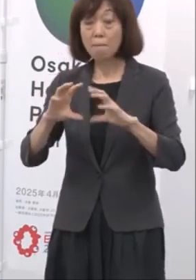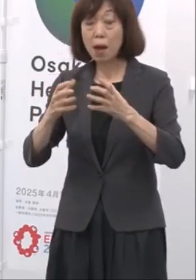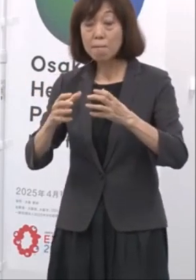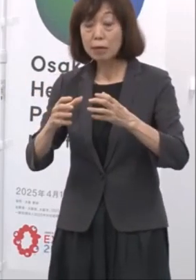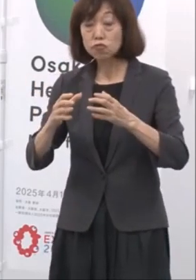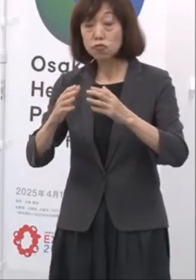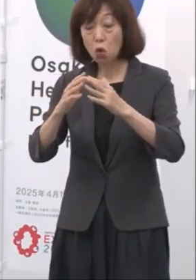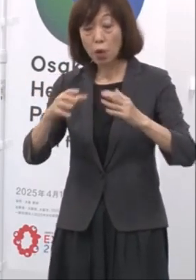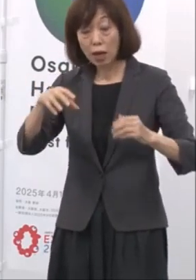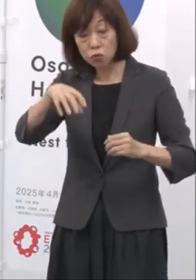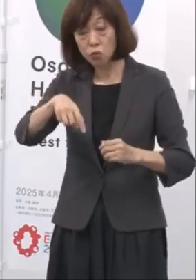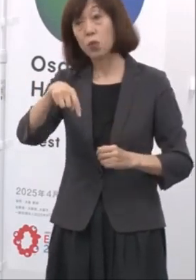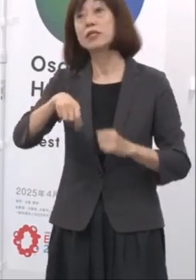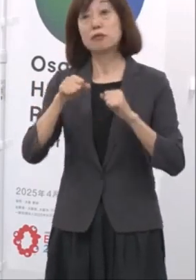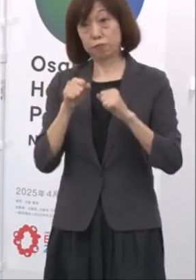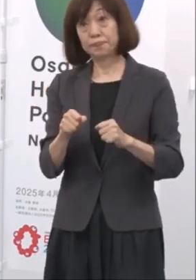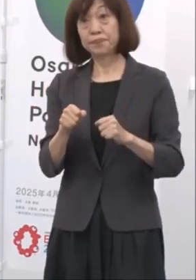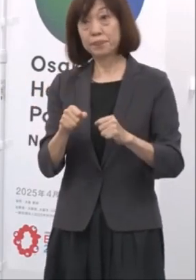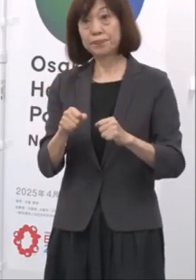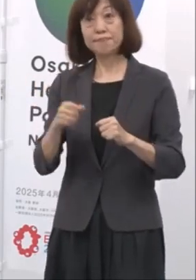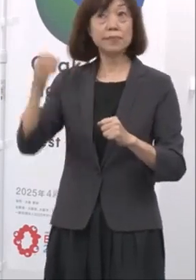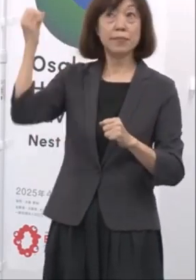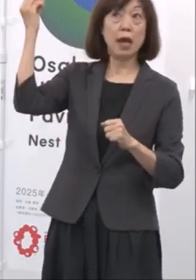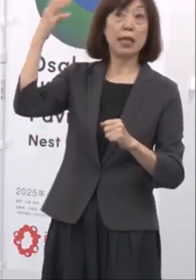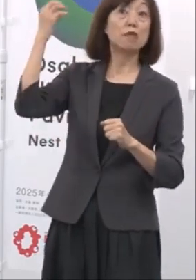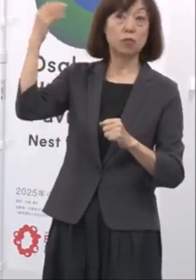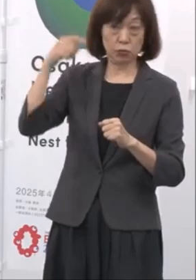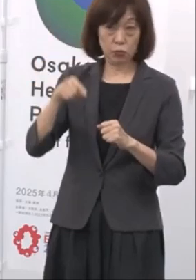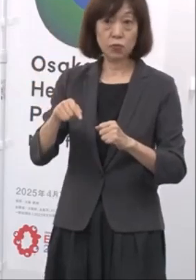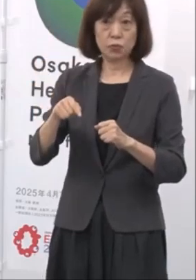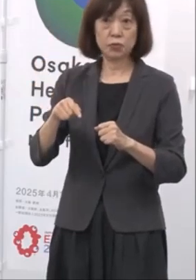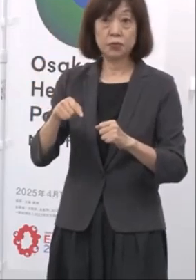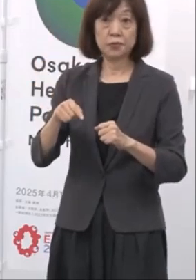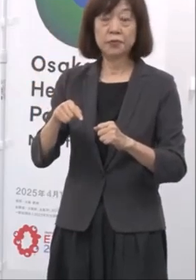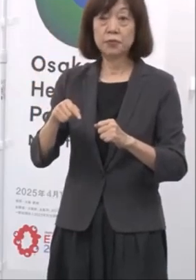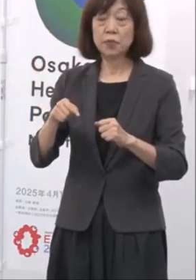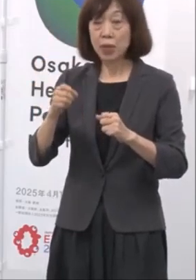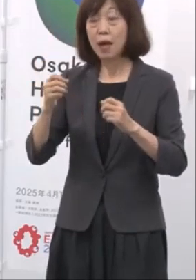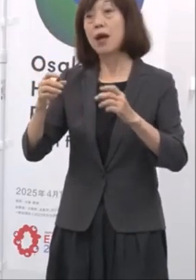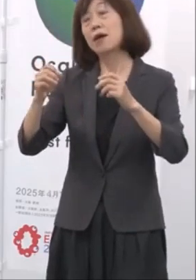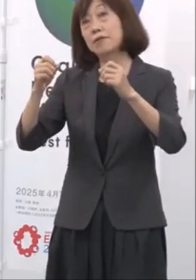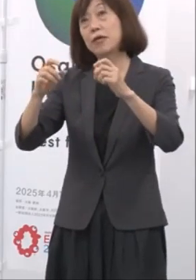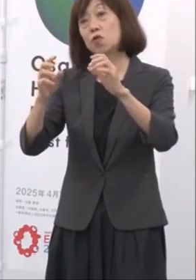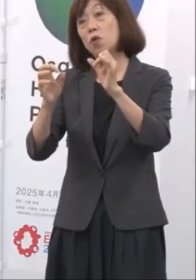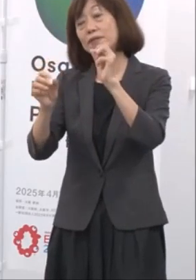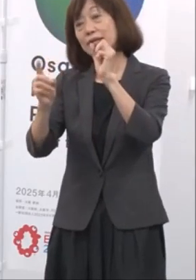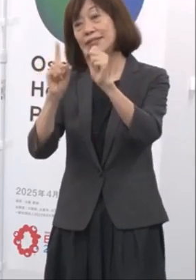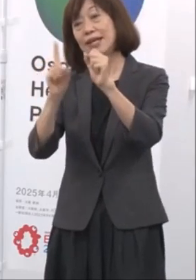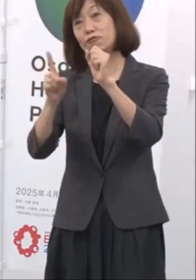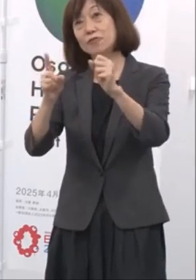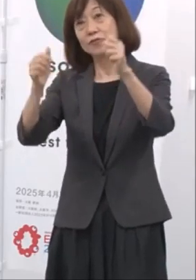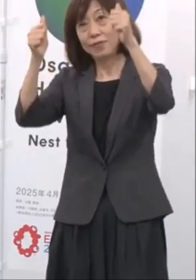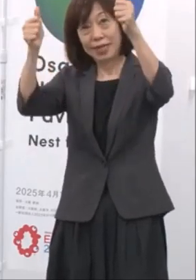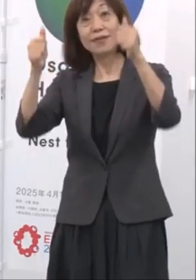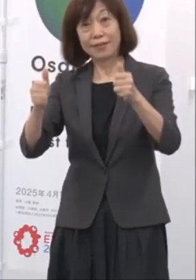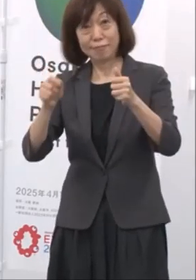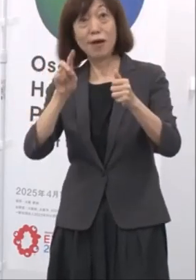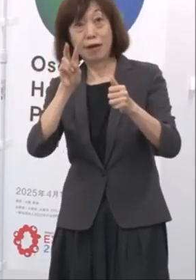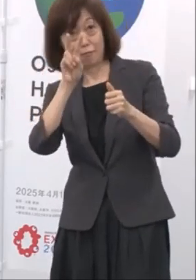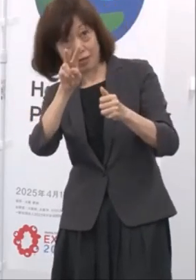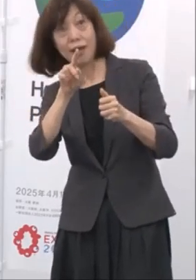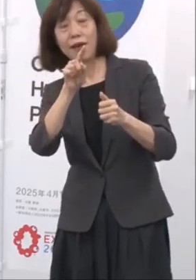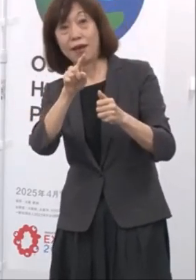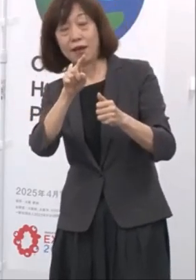けですから、そこでアナウンスであったり、あるいはサイネージがありますから、そういったサイネージで表示をするということを